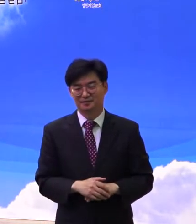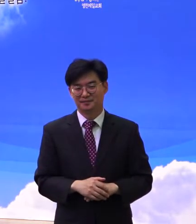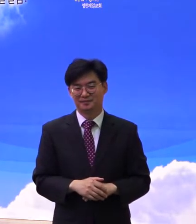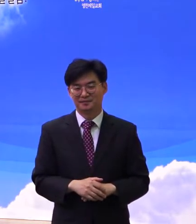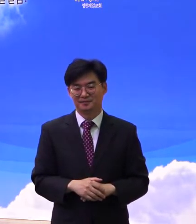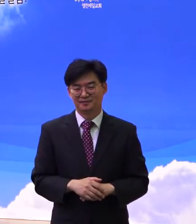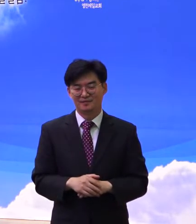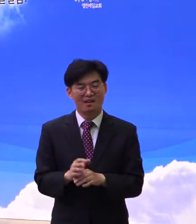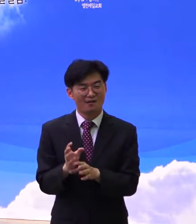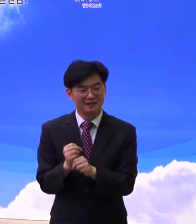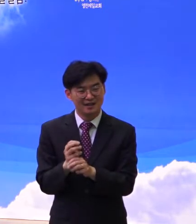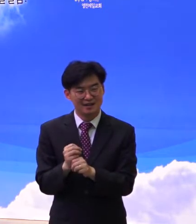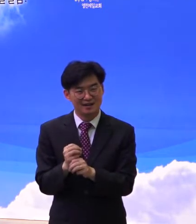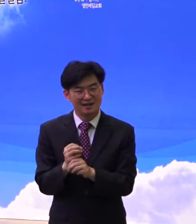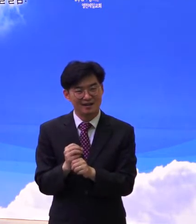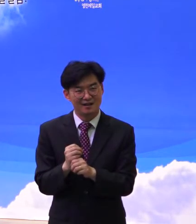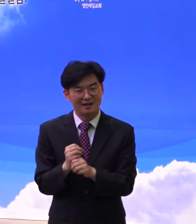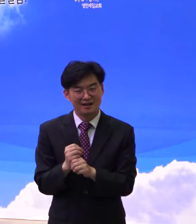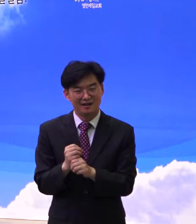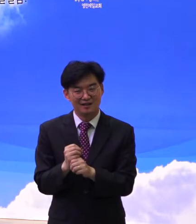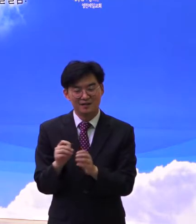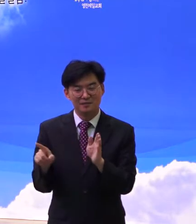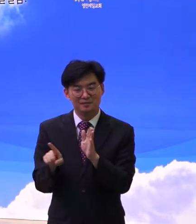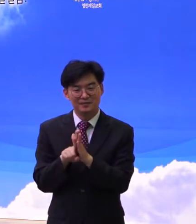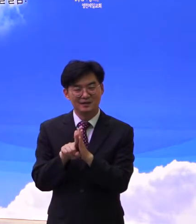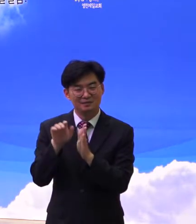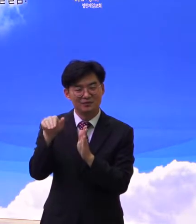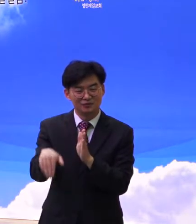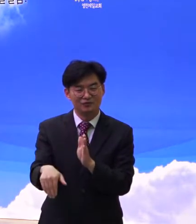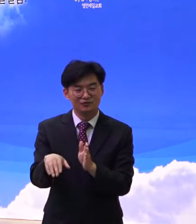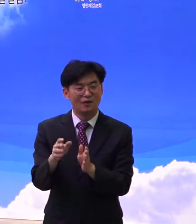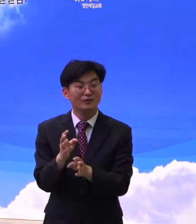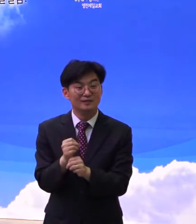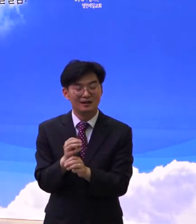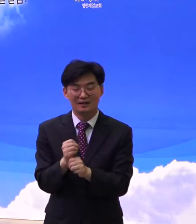언제 그렇게 되는 것 같습니까? 여러분들 신앙이 언제 침체되는 것 같습니까?